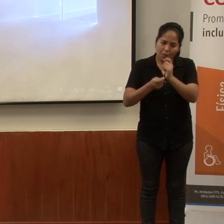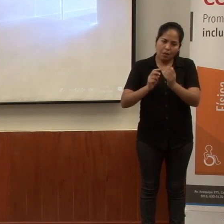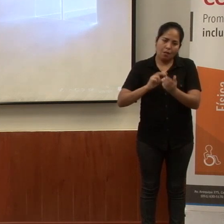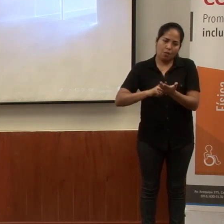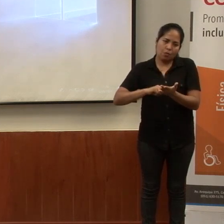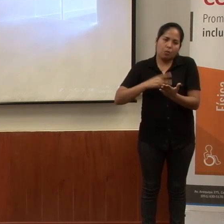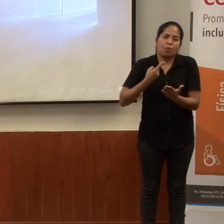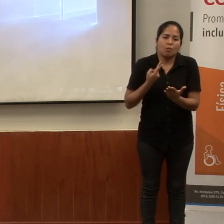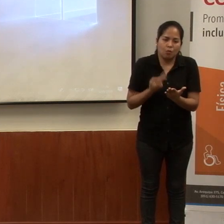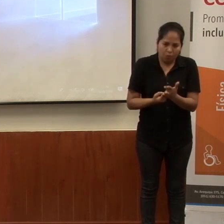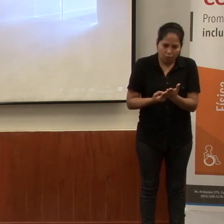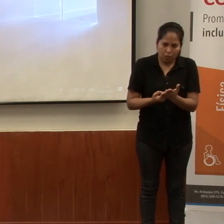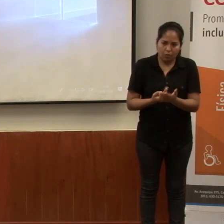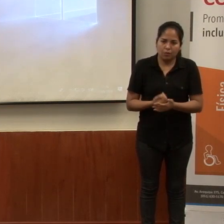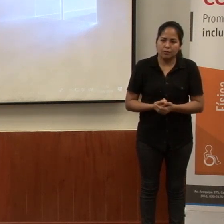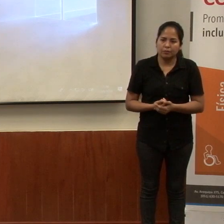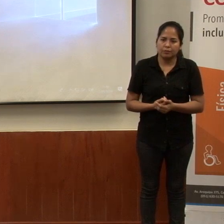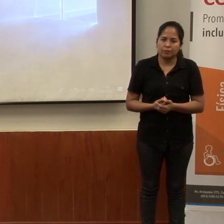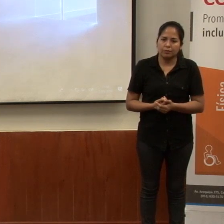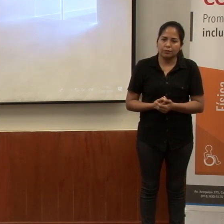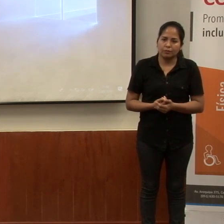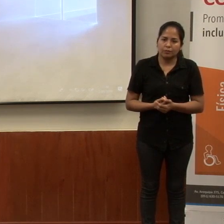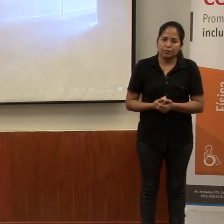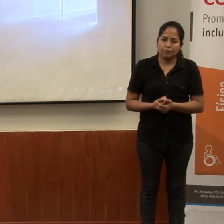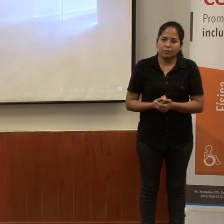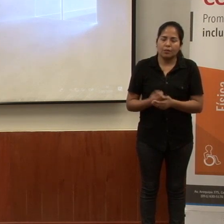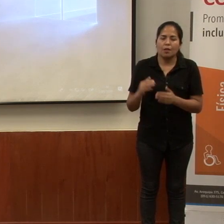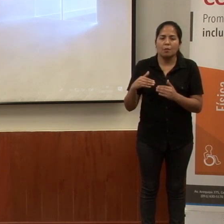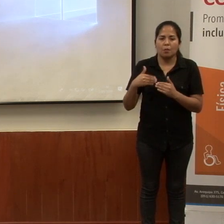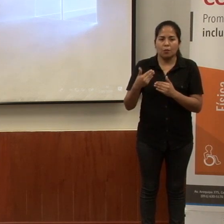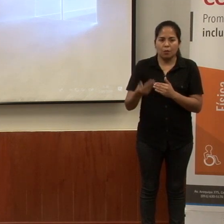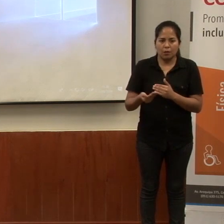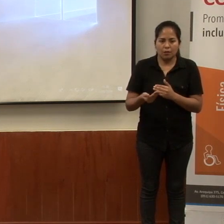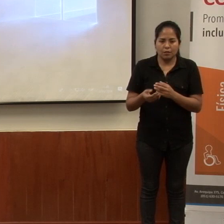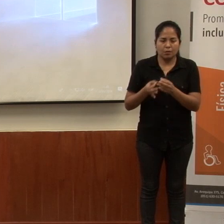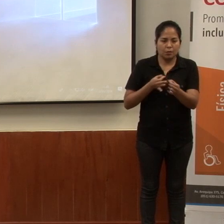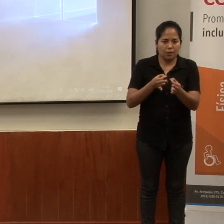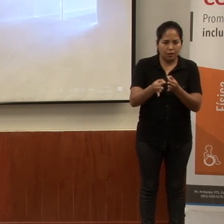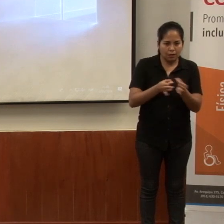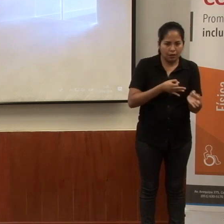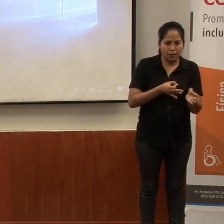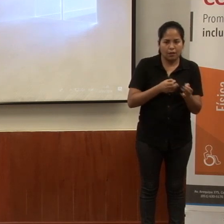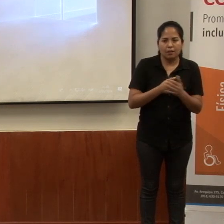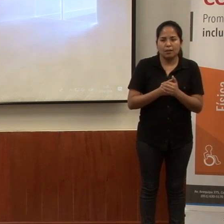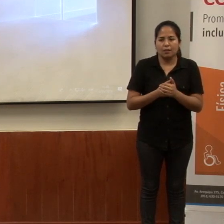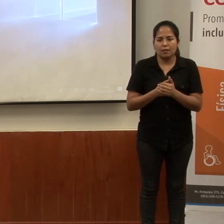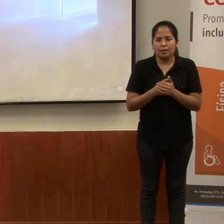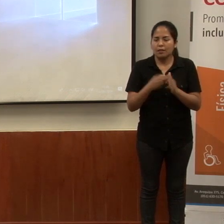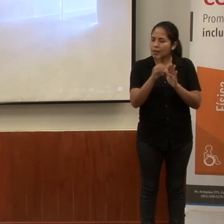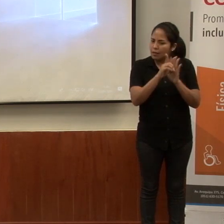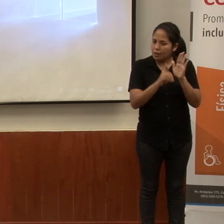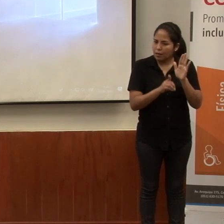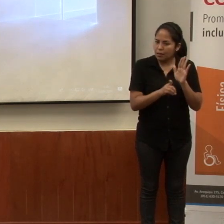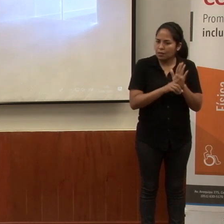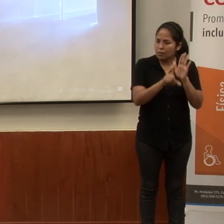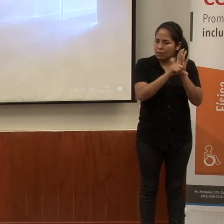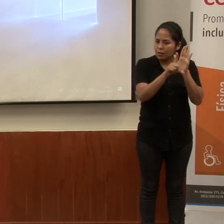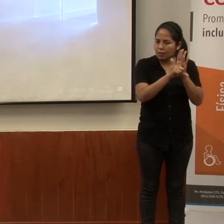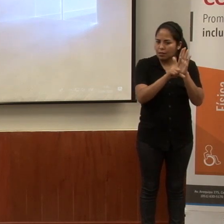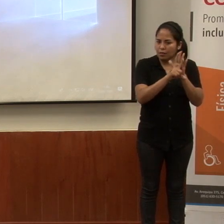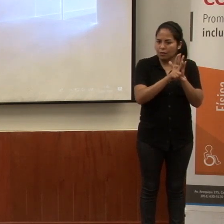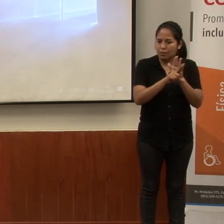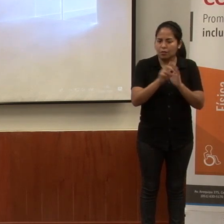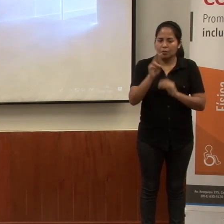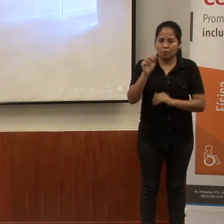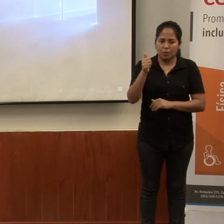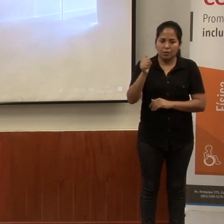se explicarán por qué en el decreto legislativo 1417, publicado en el Diario del Peruano el 13 de septiembre